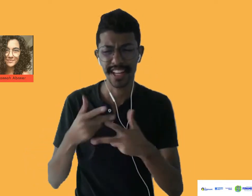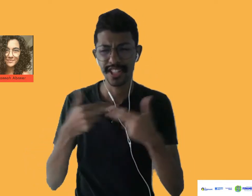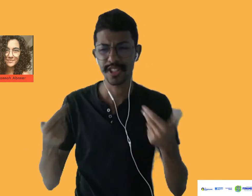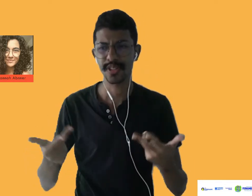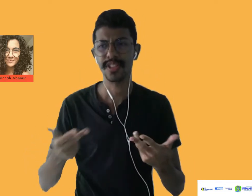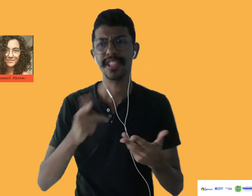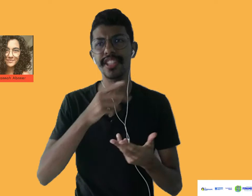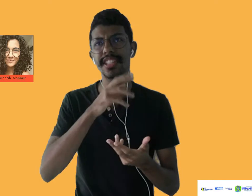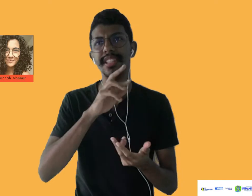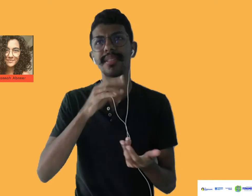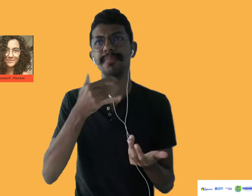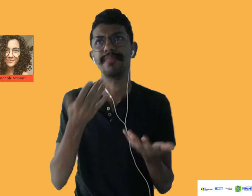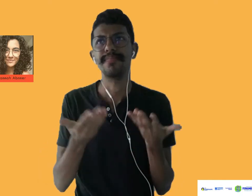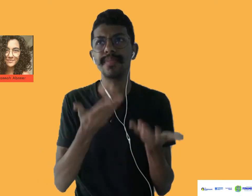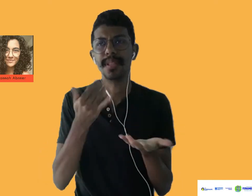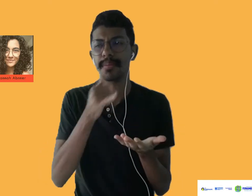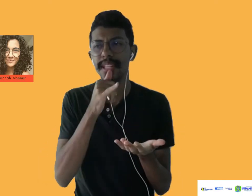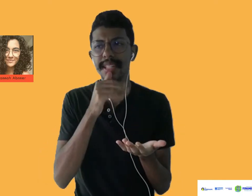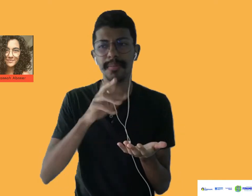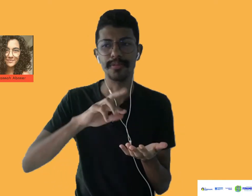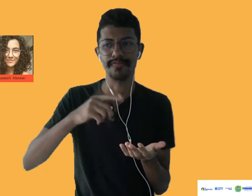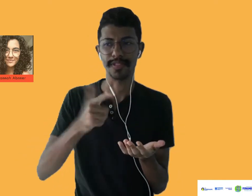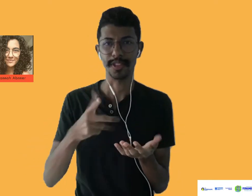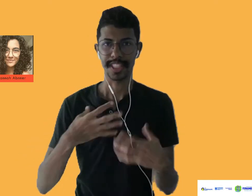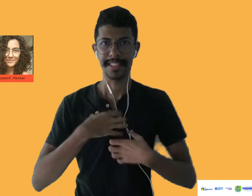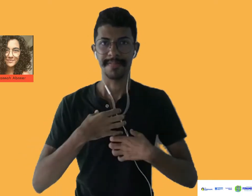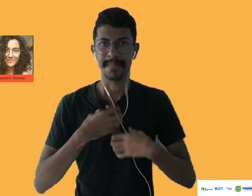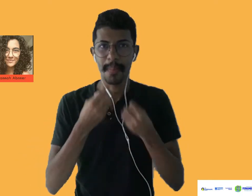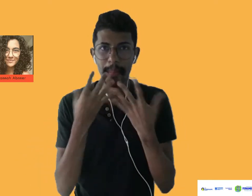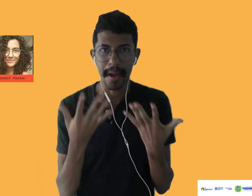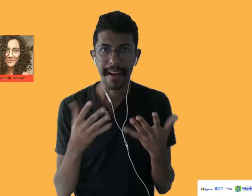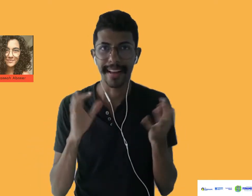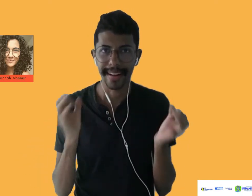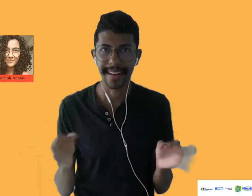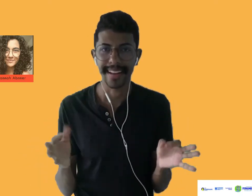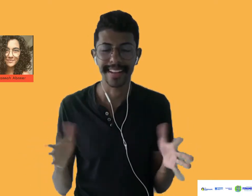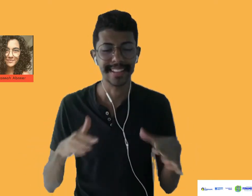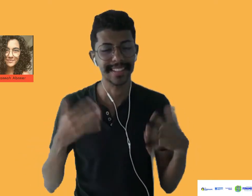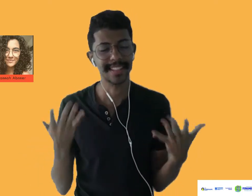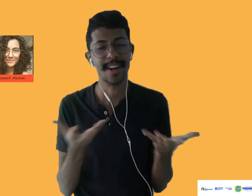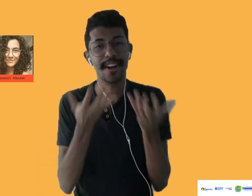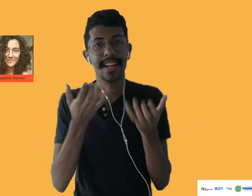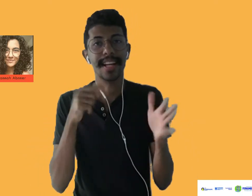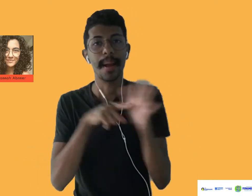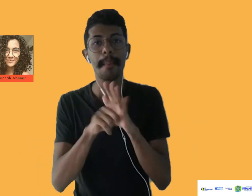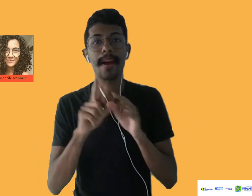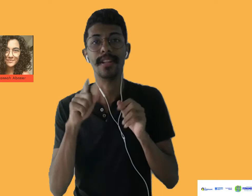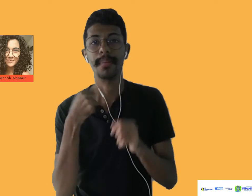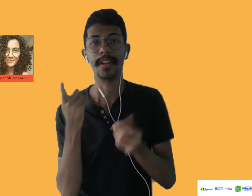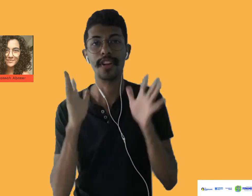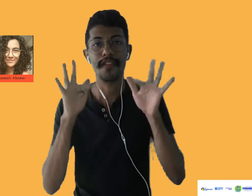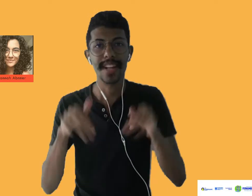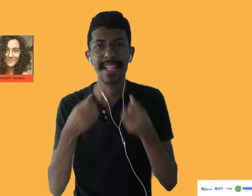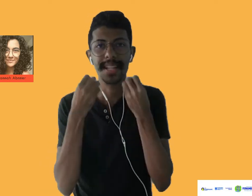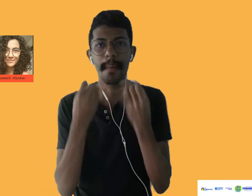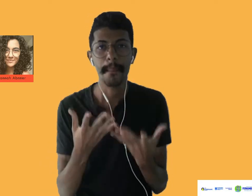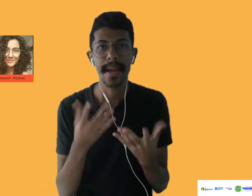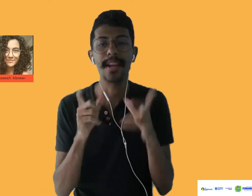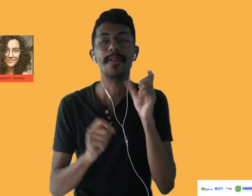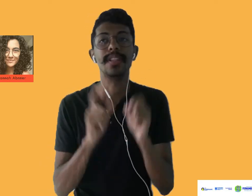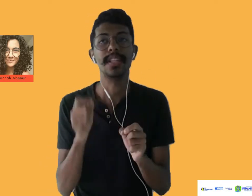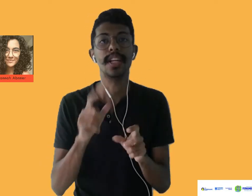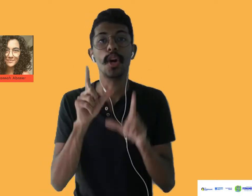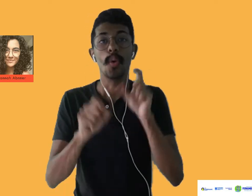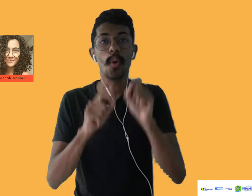coisas, enfim, que não trazem boas sensações, né? E aí eu queria perguntar para você, para a gente